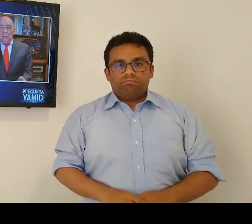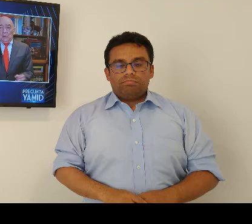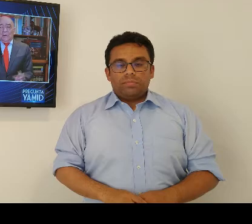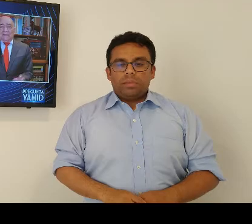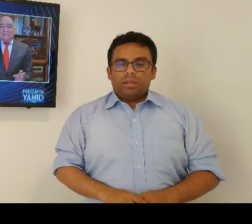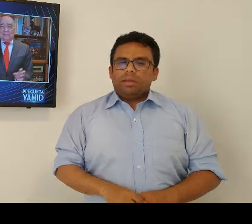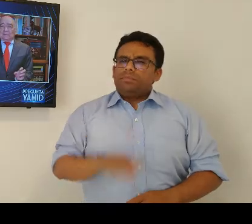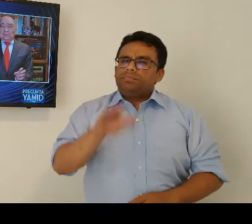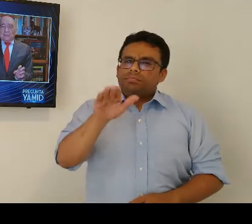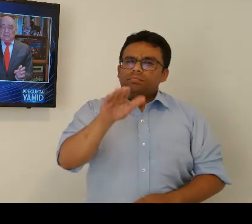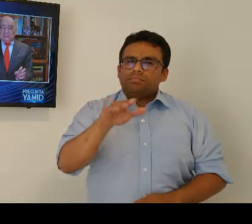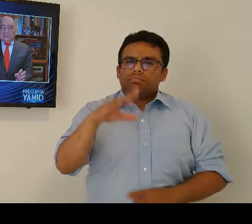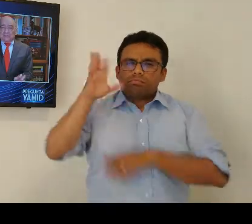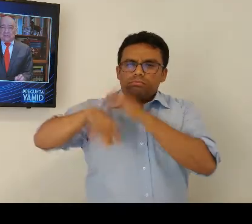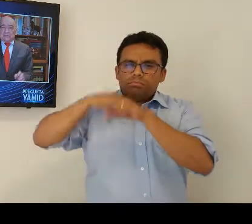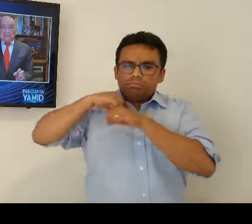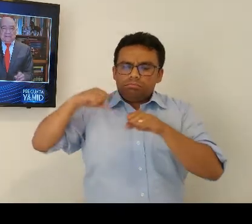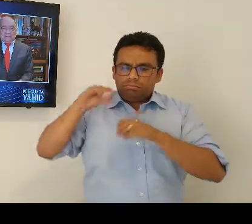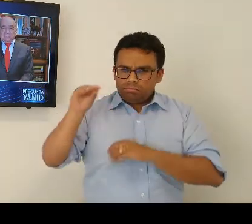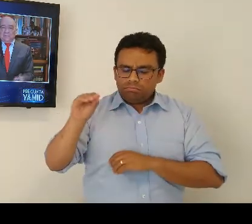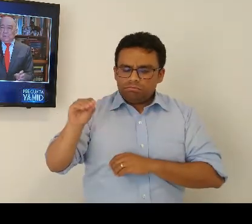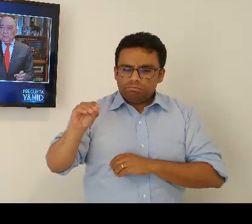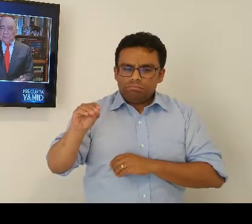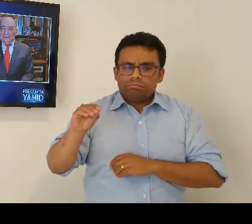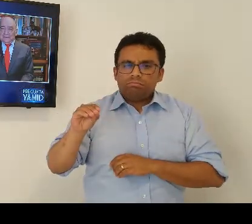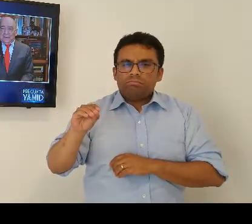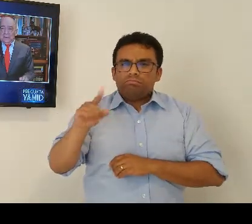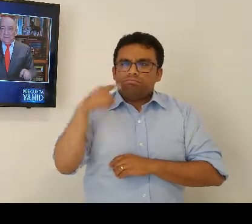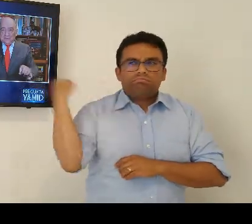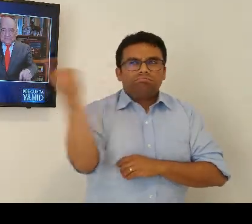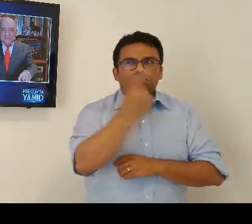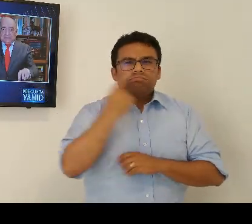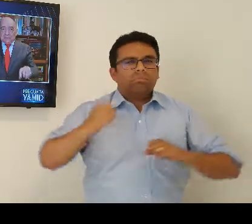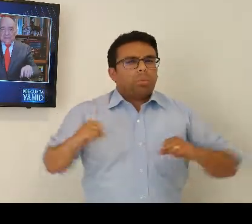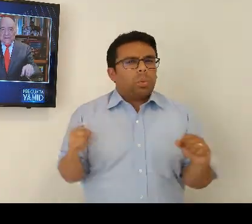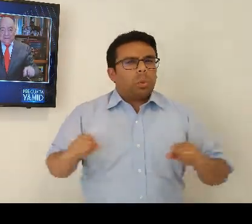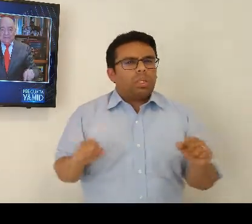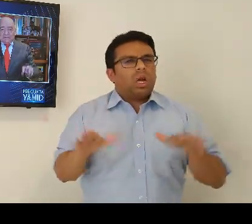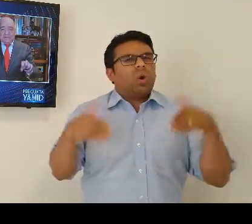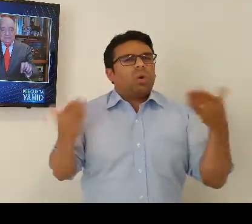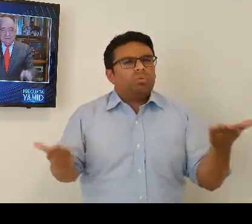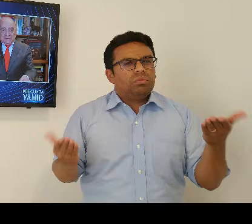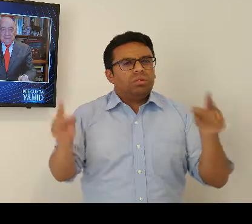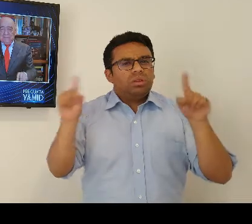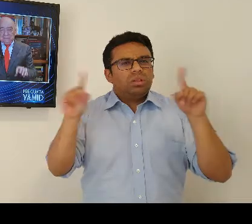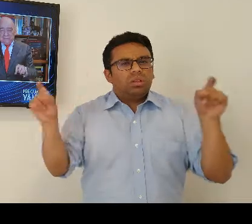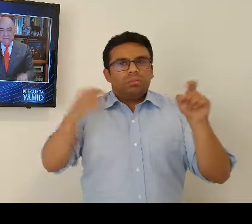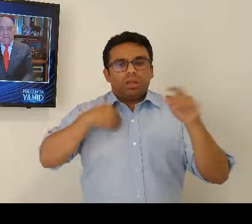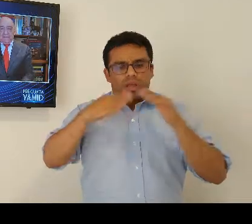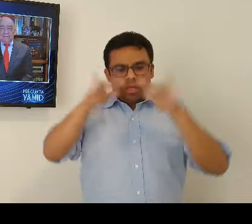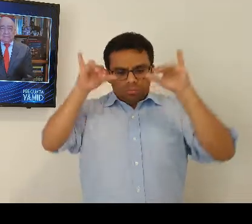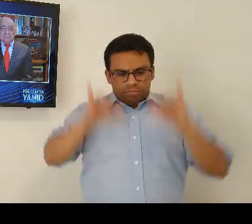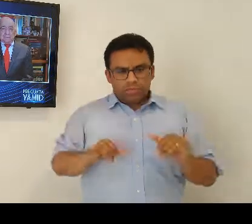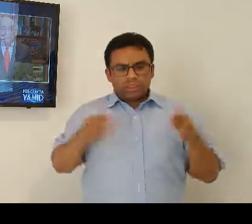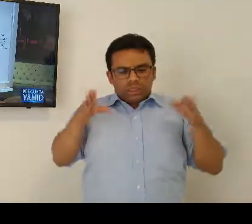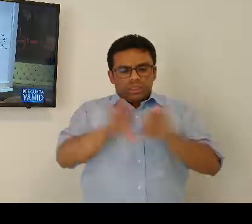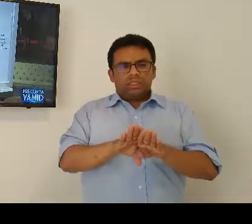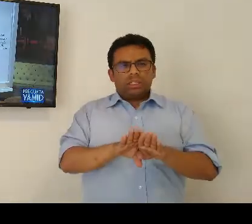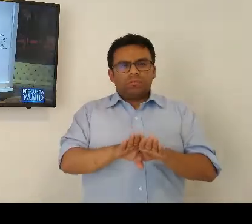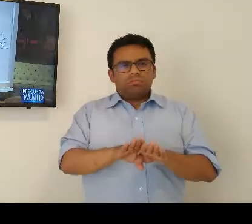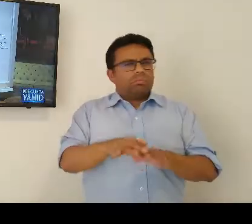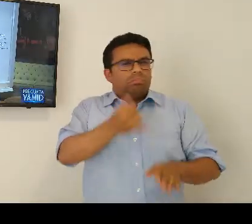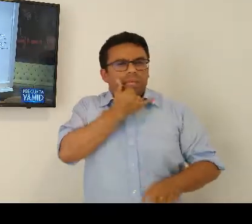general, ¿cuál ha sido el comportamiento de la gente en Bogotá con respecto a la orden de encierro, a la cuarentena?